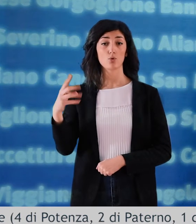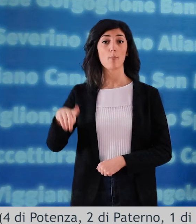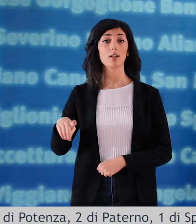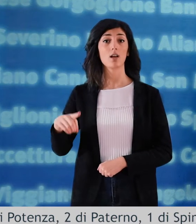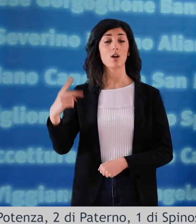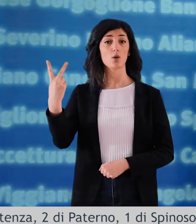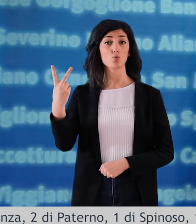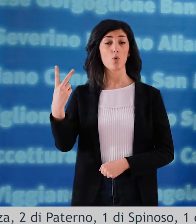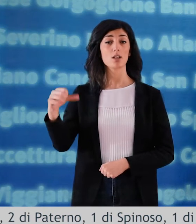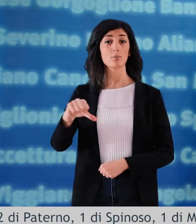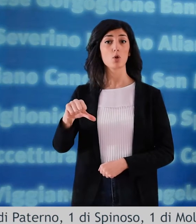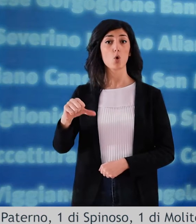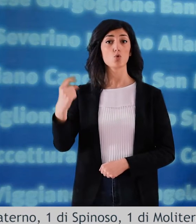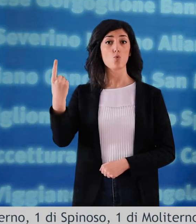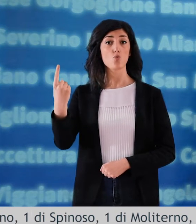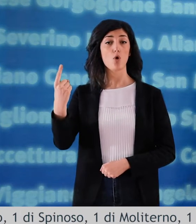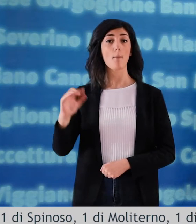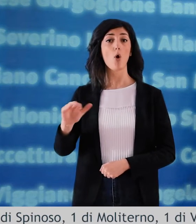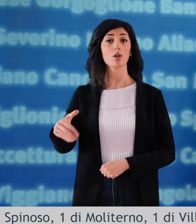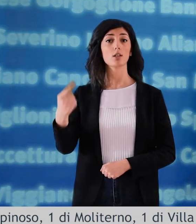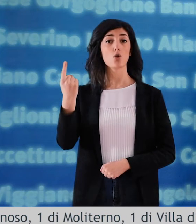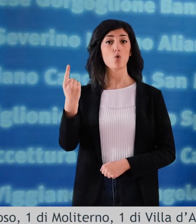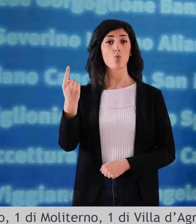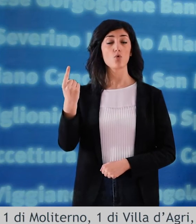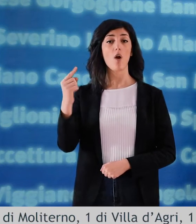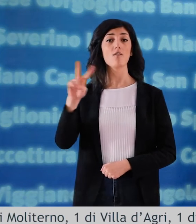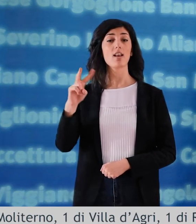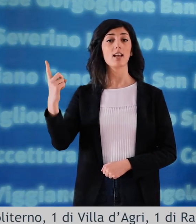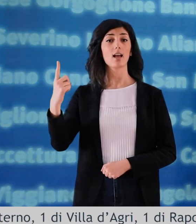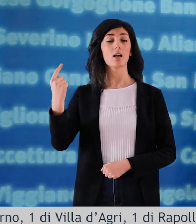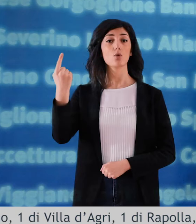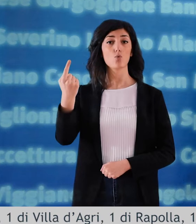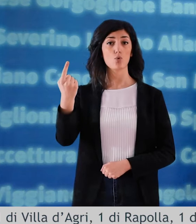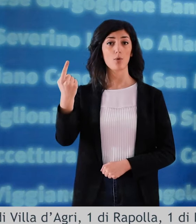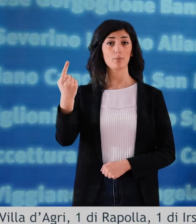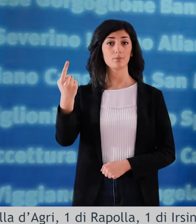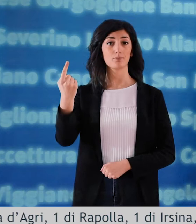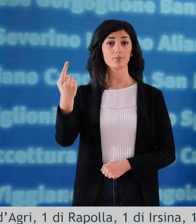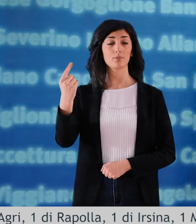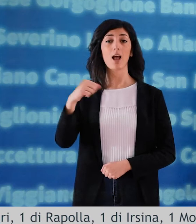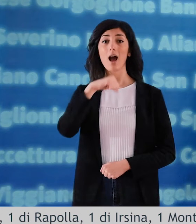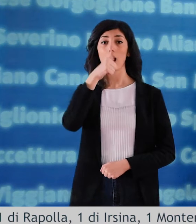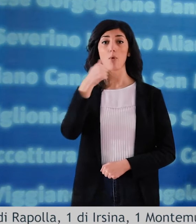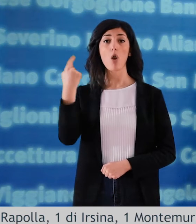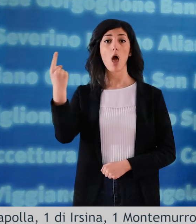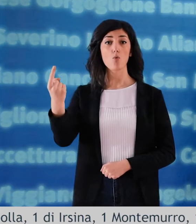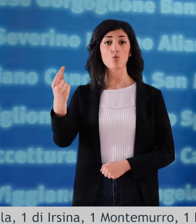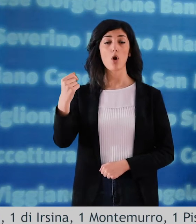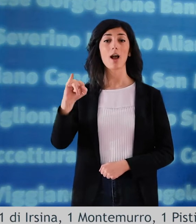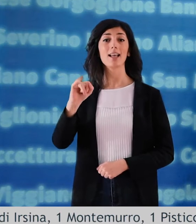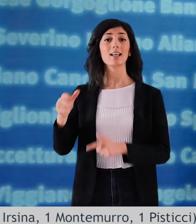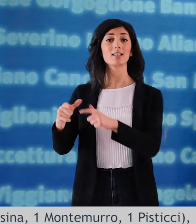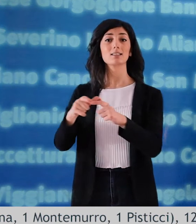paterno uno di spinoso uno di moliterno uno di villa da lì uno di lapolla un audience in